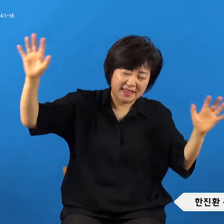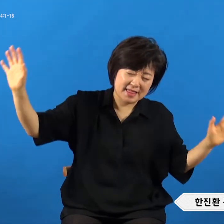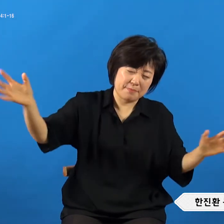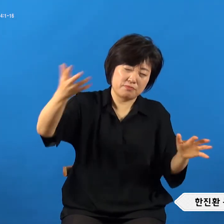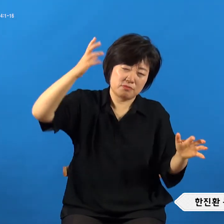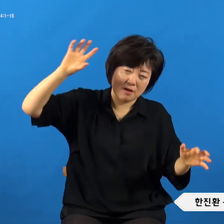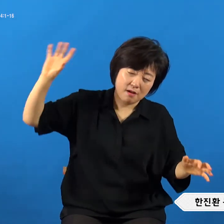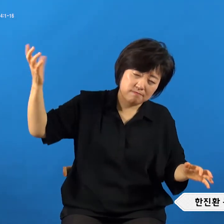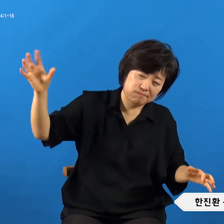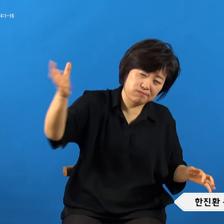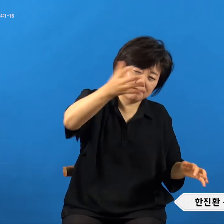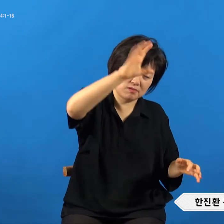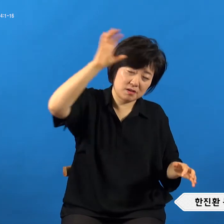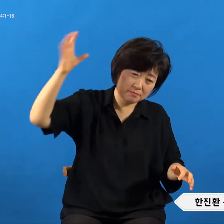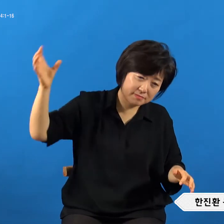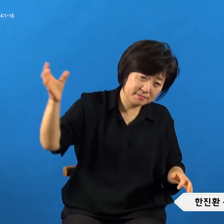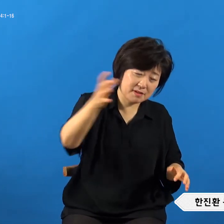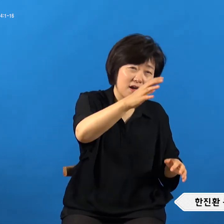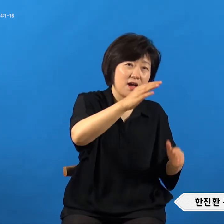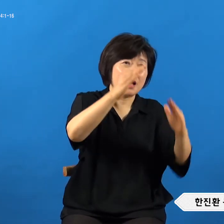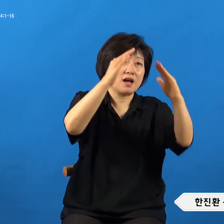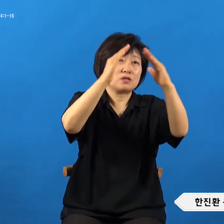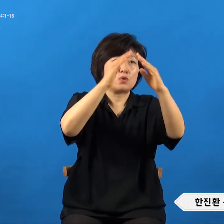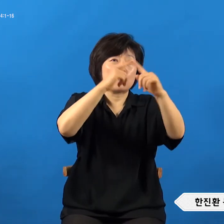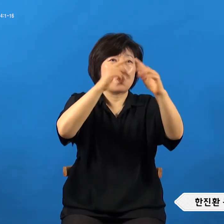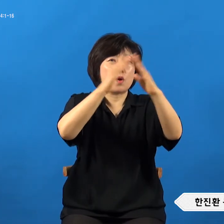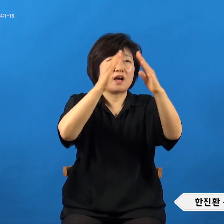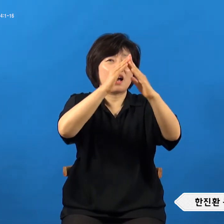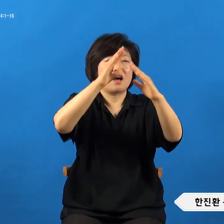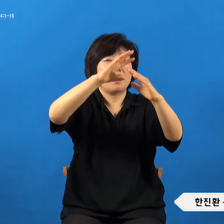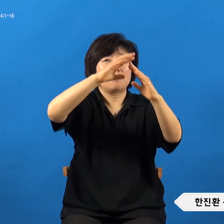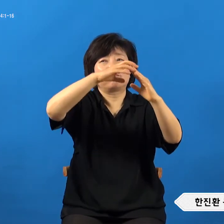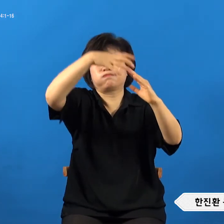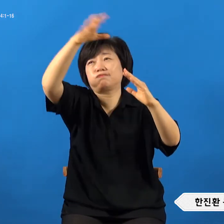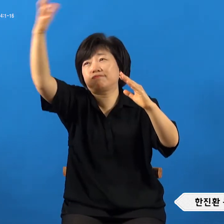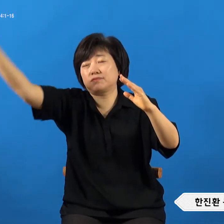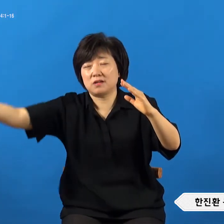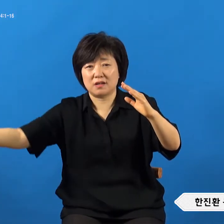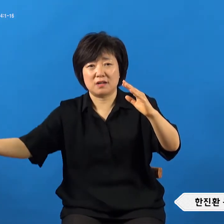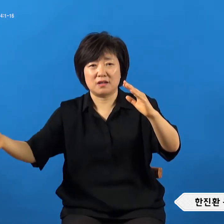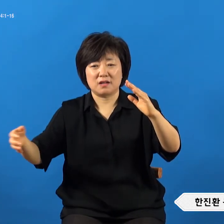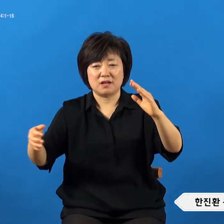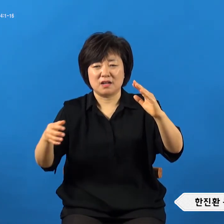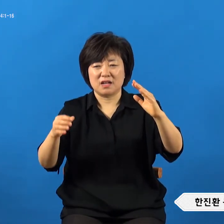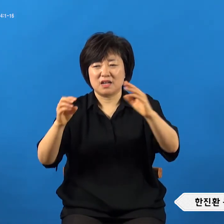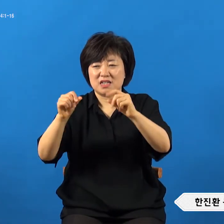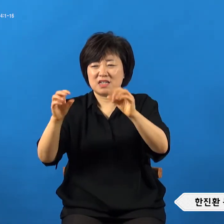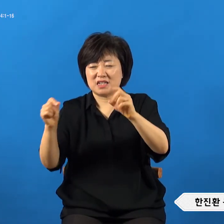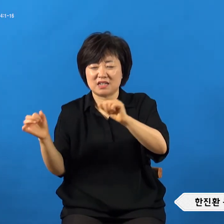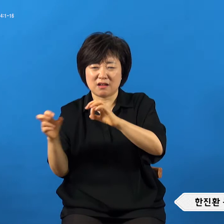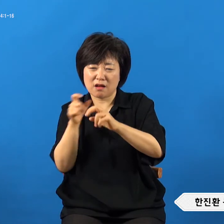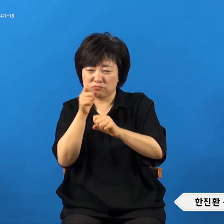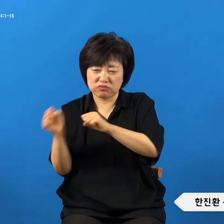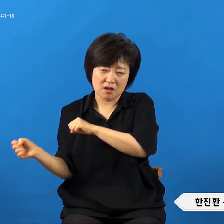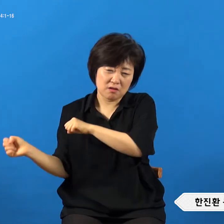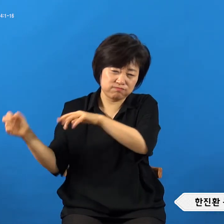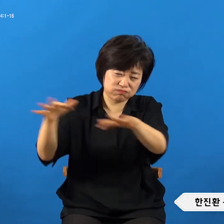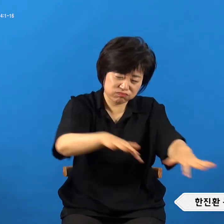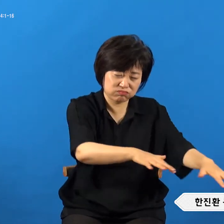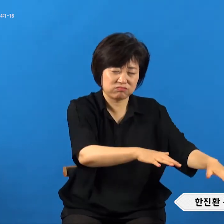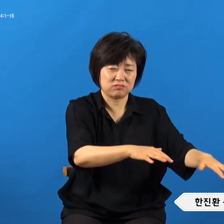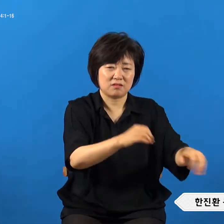불어서 교회가 그냥 쑥대밭이 됐습니다. 지붕이 날아가 버리고 그냥 흙탕물이 들이차가지고 논바닥같이